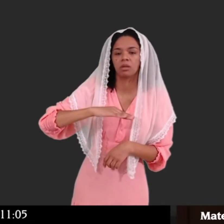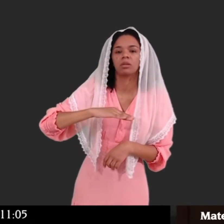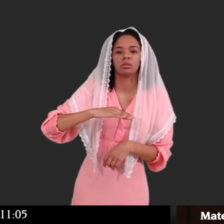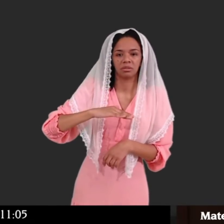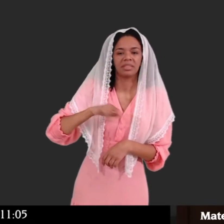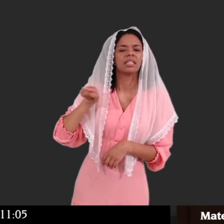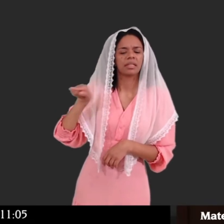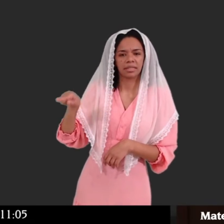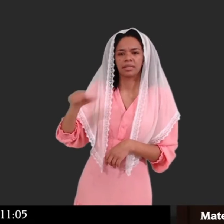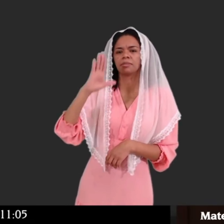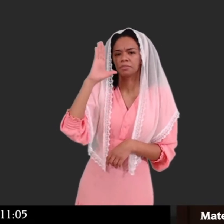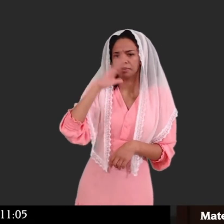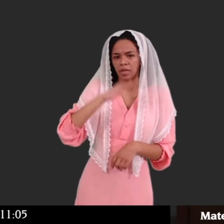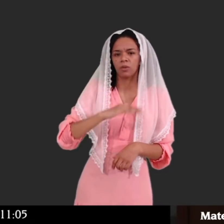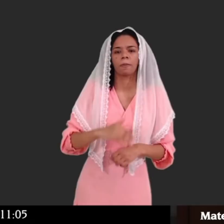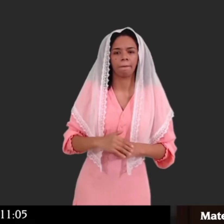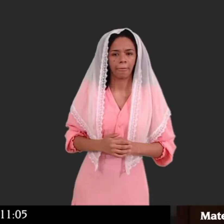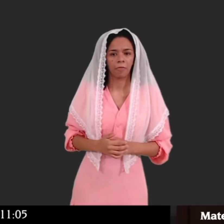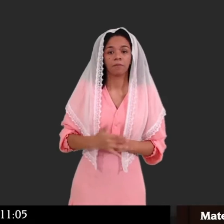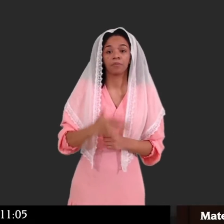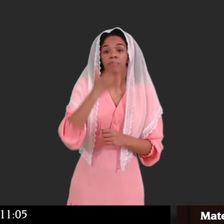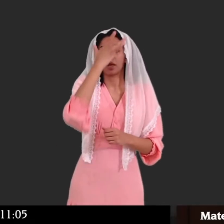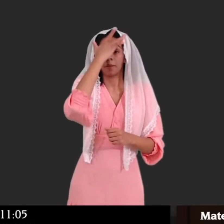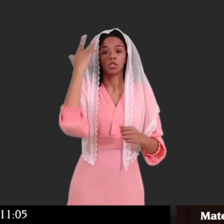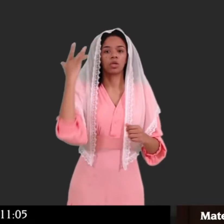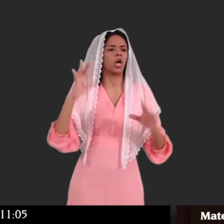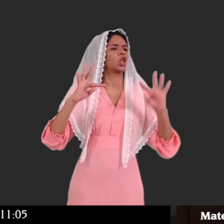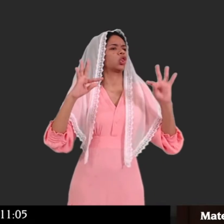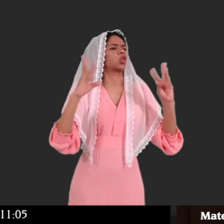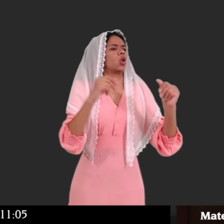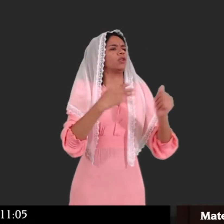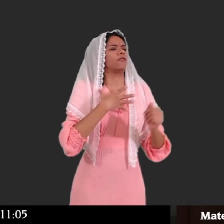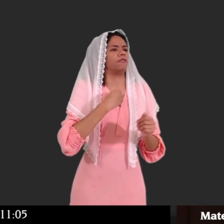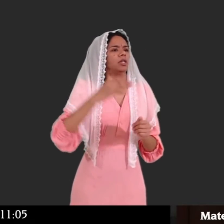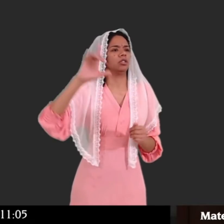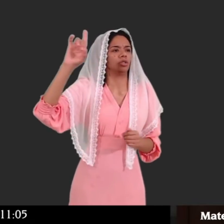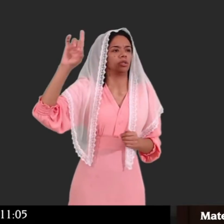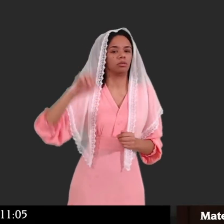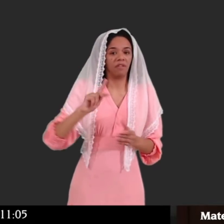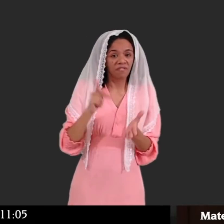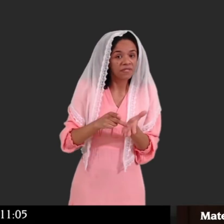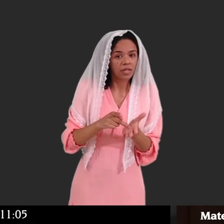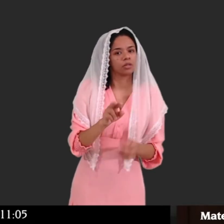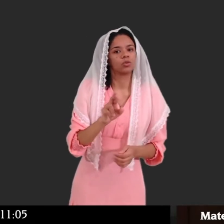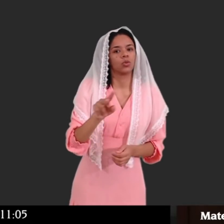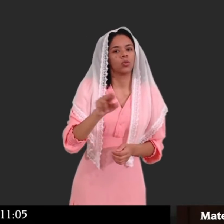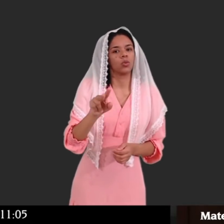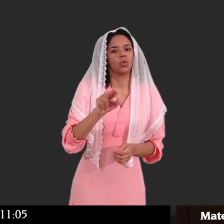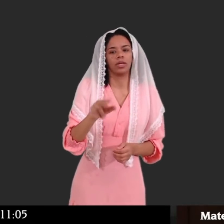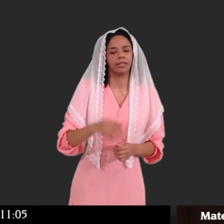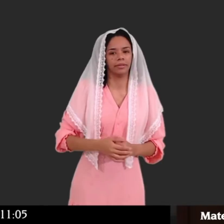pouco disse. As pessoas falam: todo mundo é filho de Deus. Não é verdade, não.